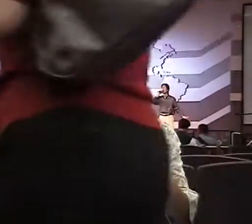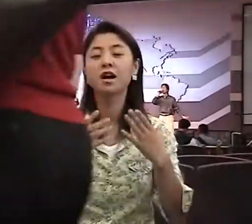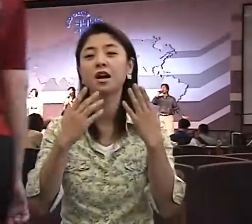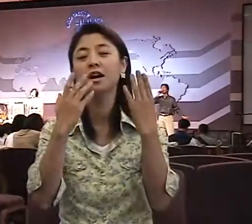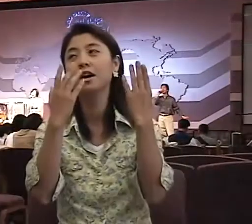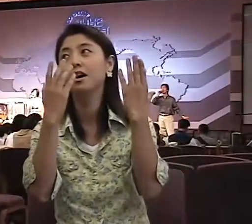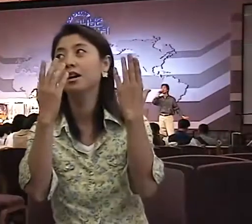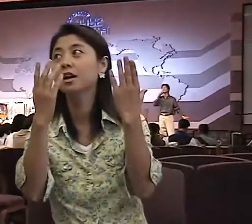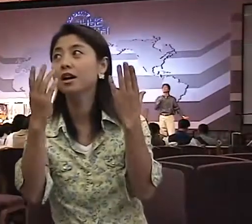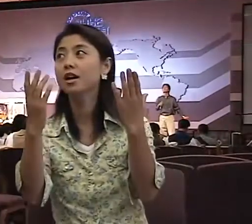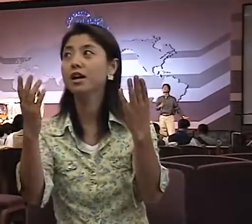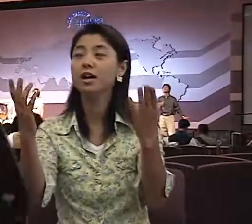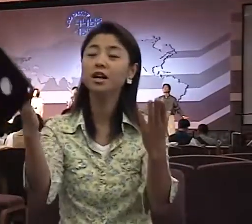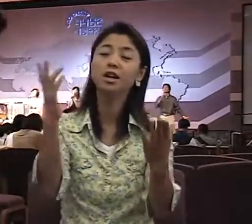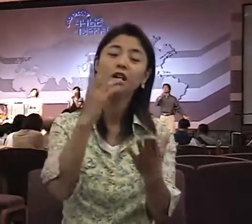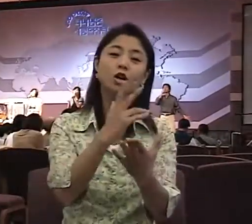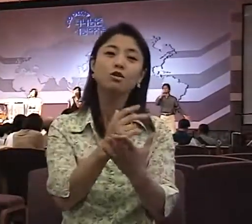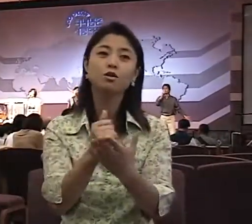찬양합니다.